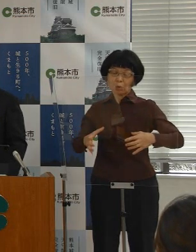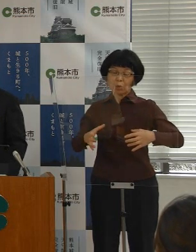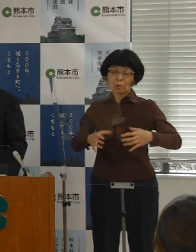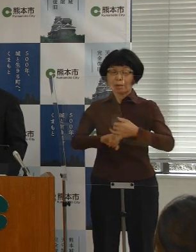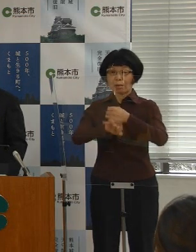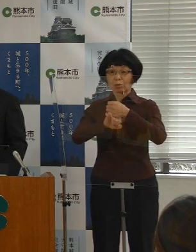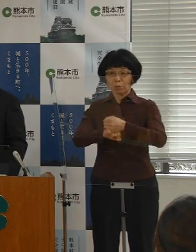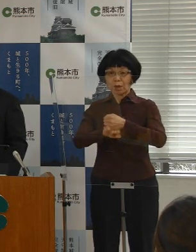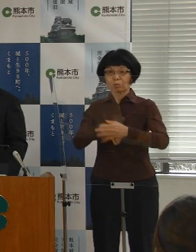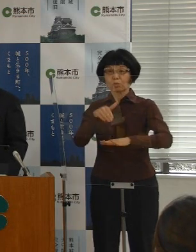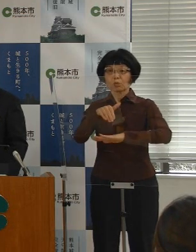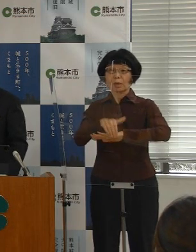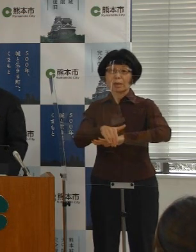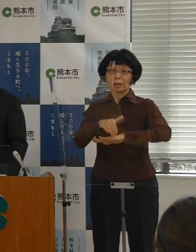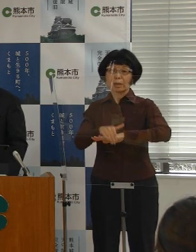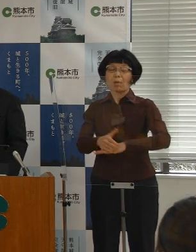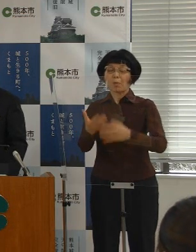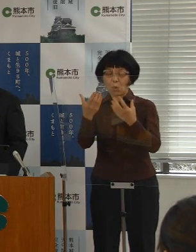後となりますので、